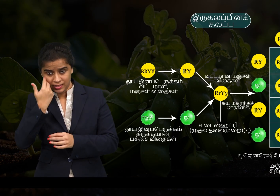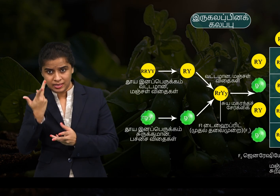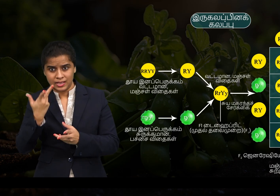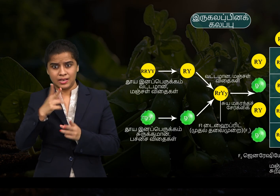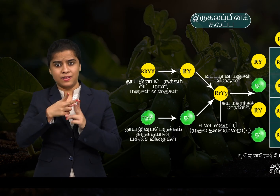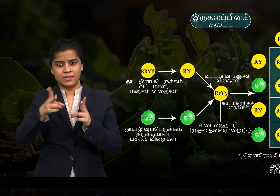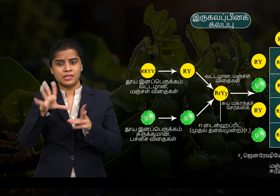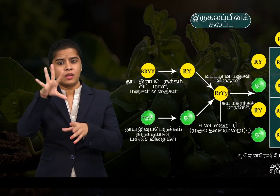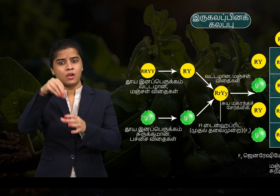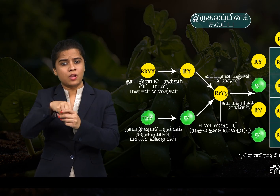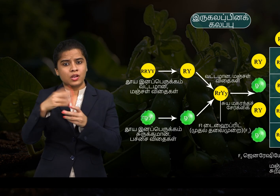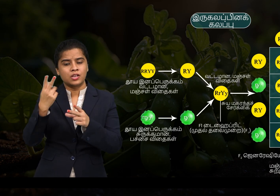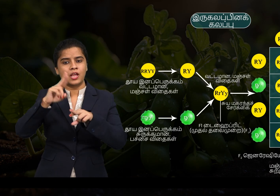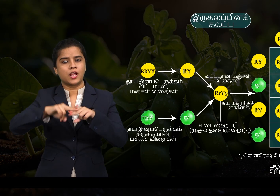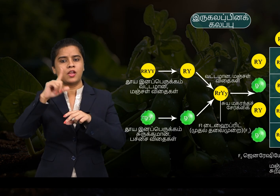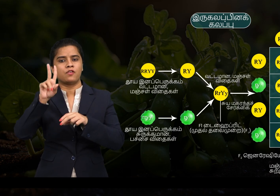கிடைத்தன.